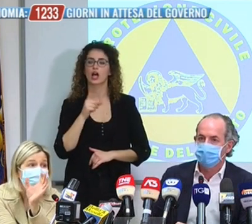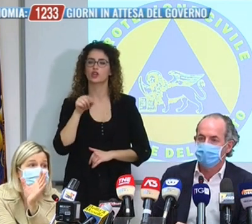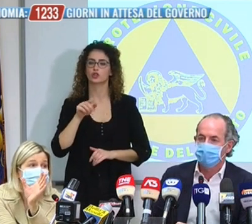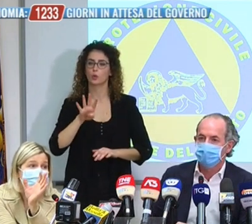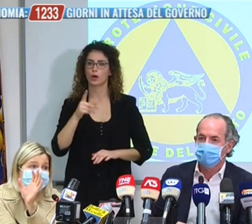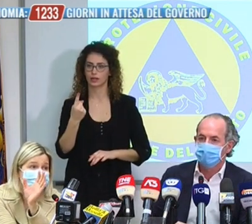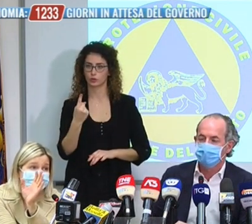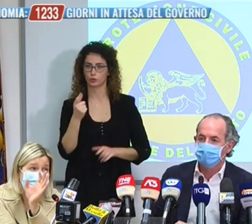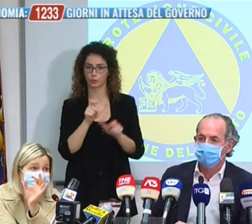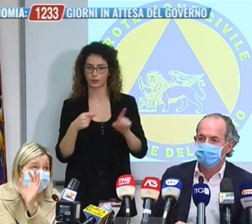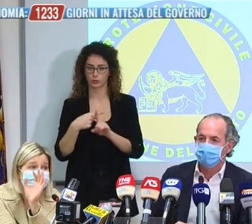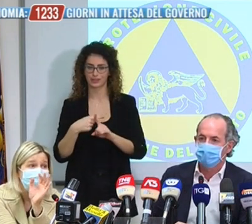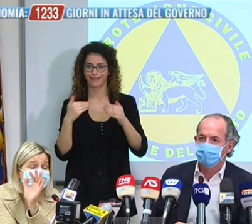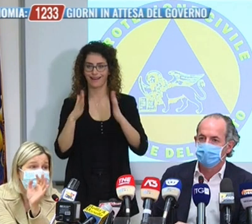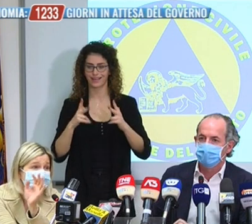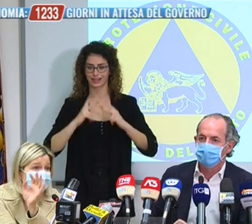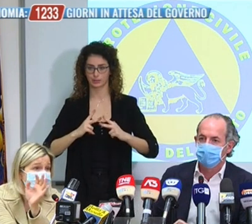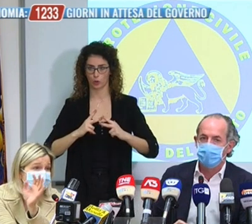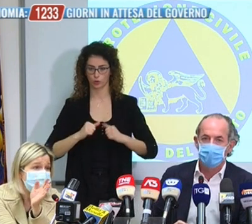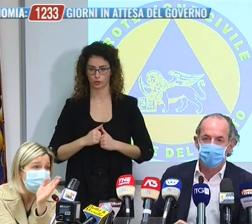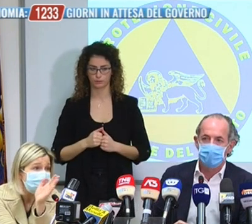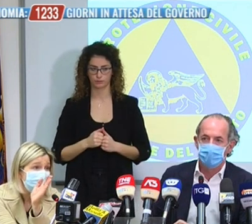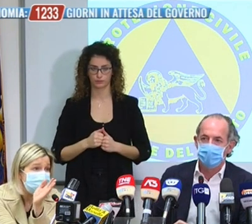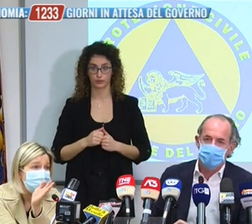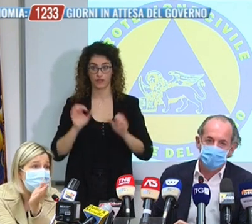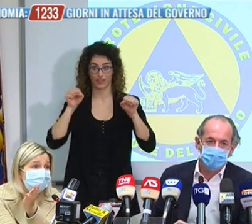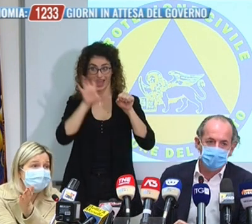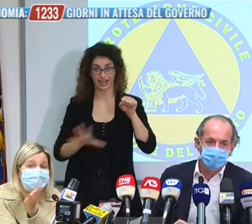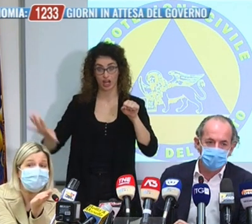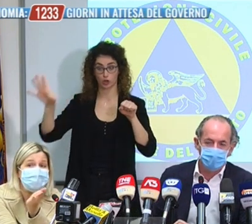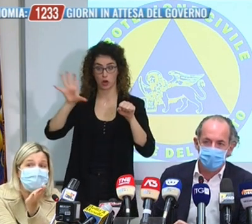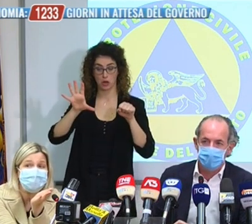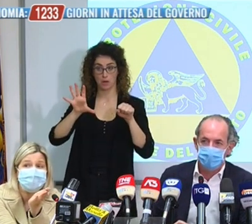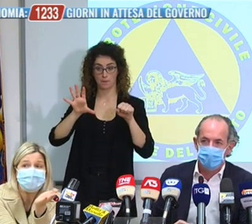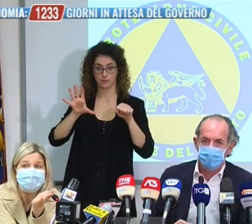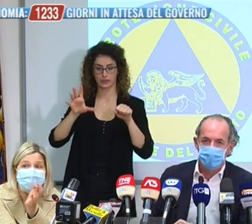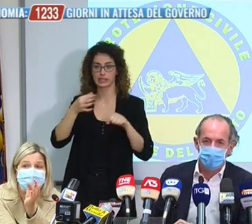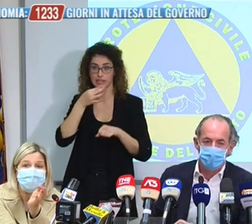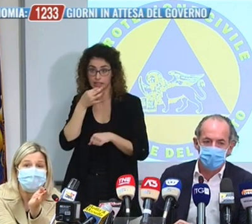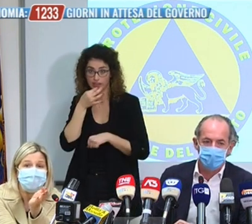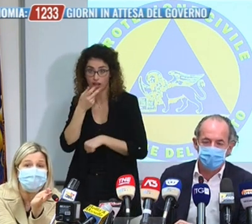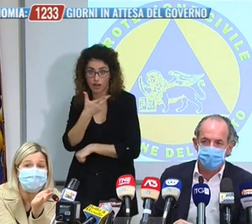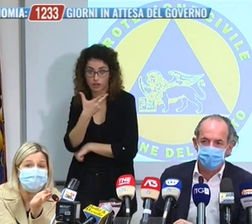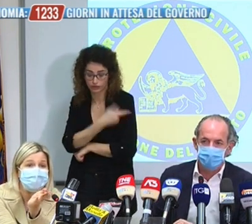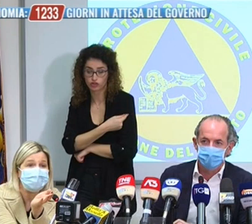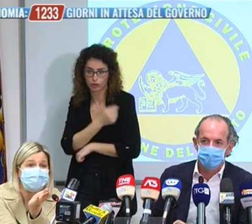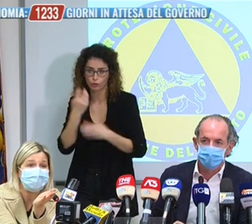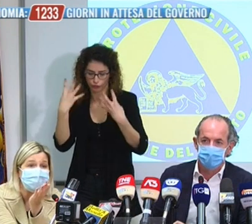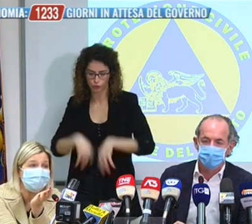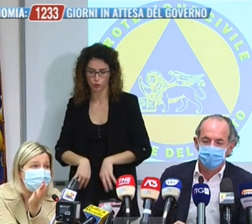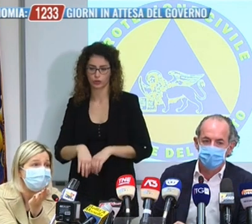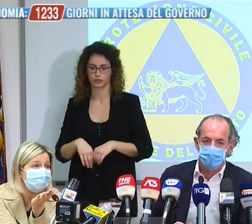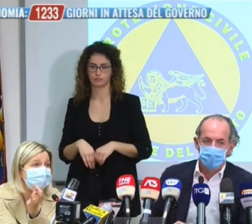positivi in casa di riposo, quindi sui 30.000 oggi. In tutto il Veneto, mai successa sta roba. La vaccinazione funziona. 141 sui